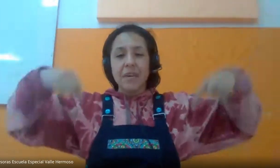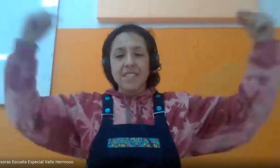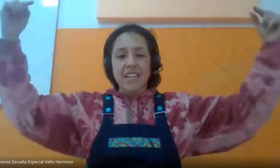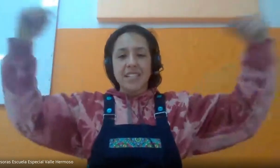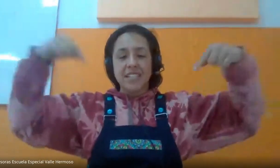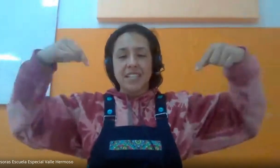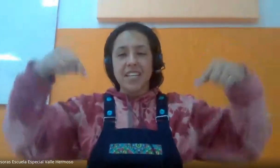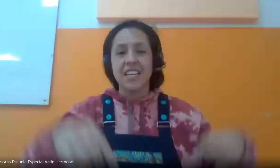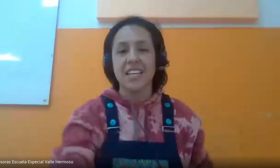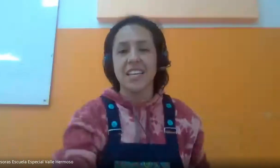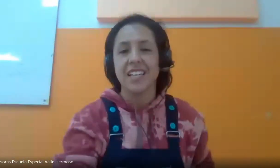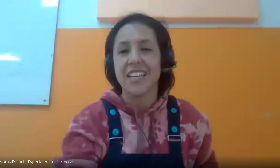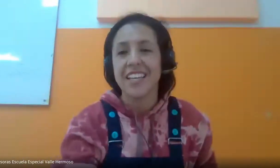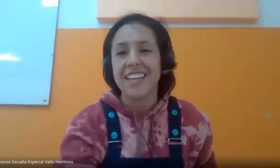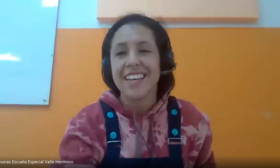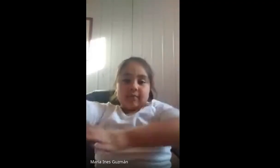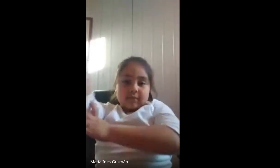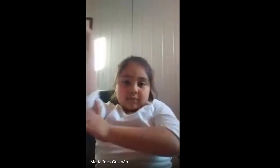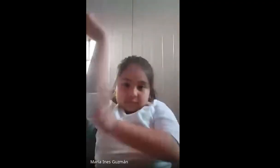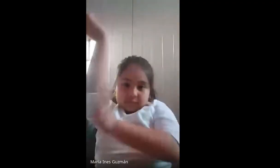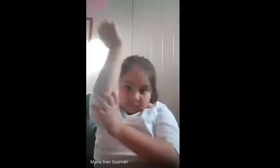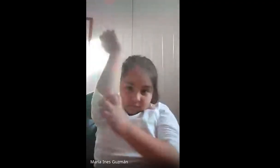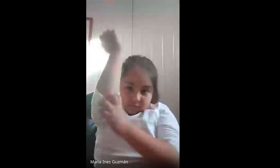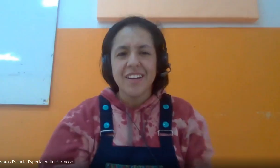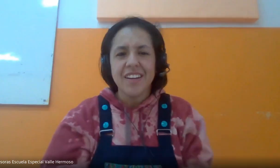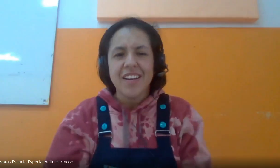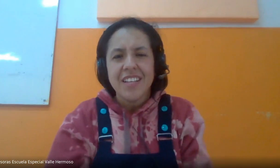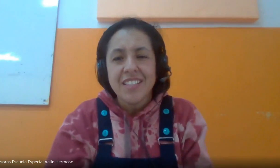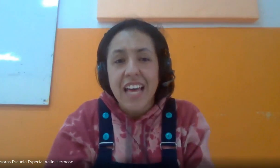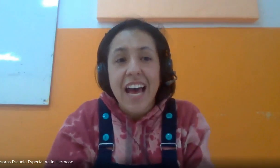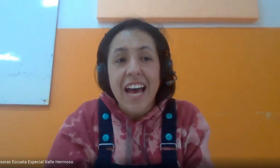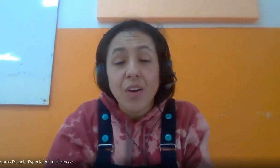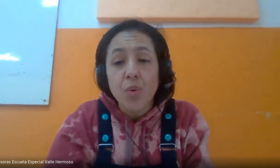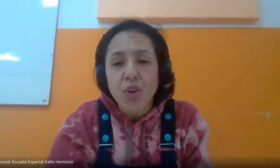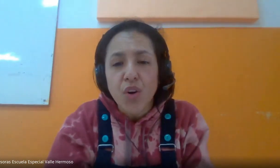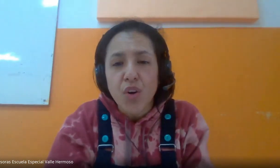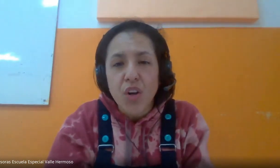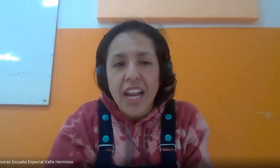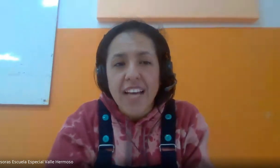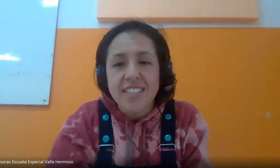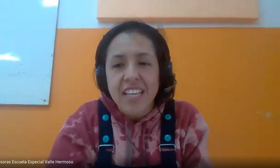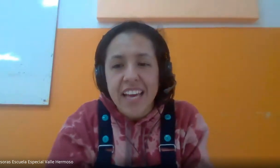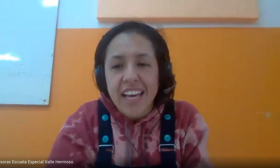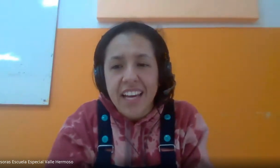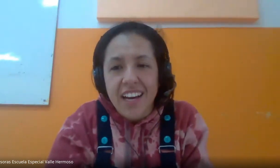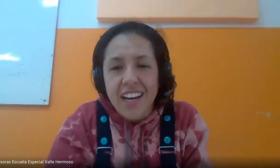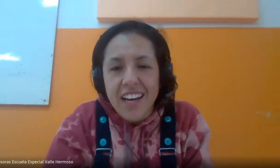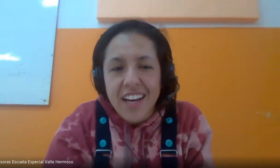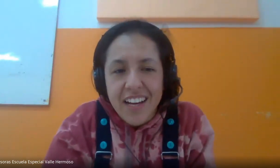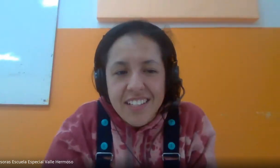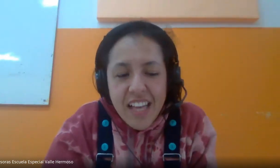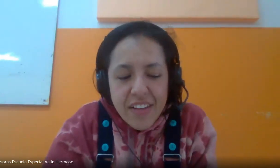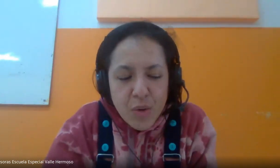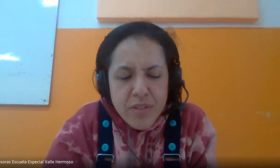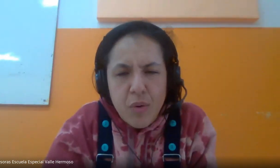empieza así. A ver, saludo con las cejas. A ver cómo saludan